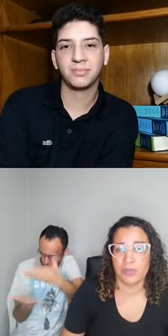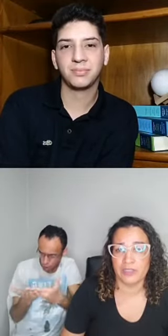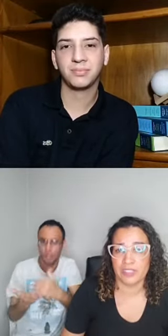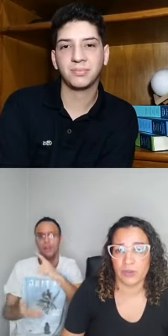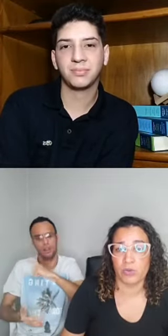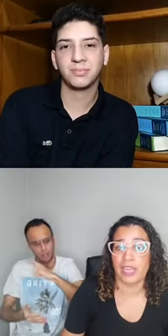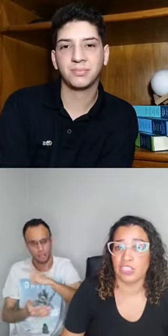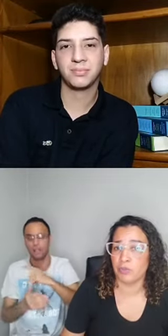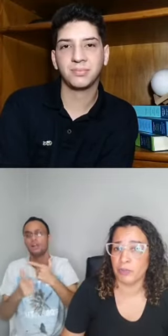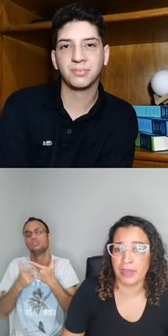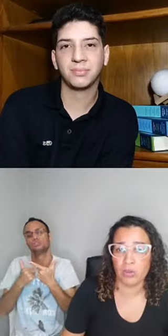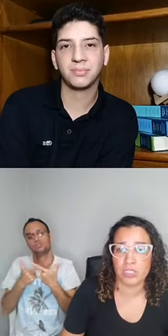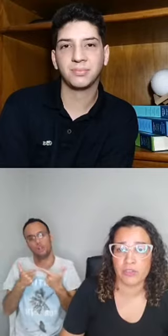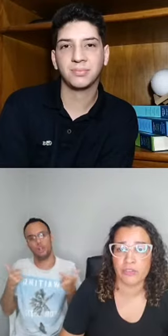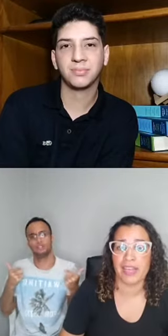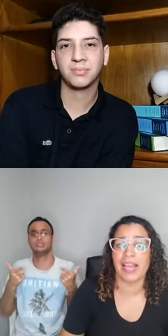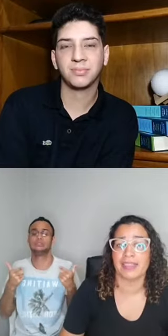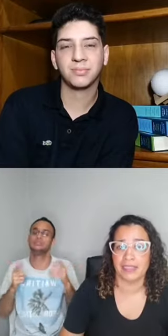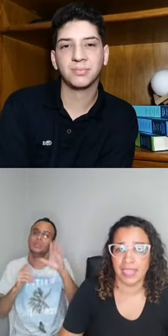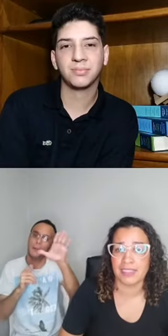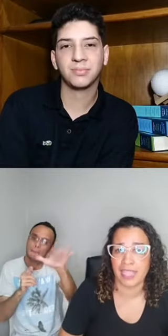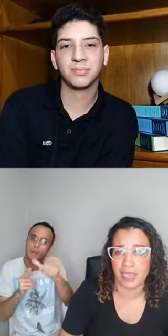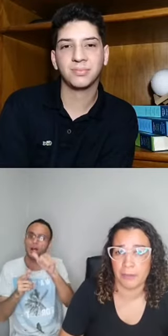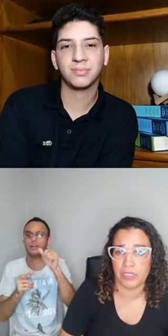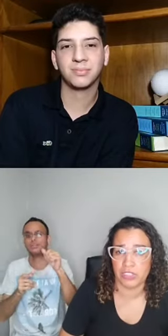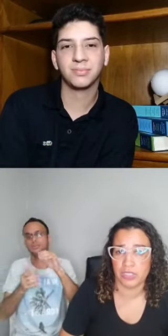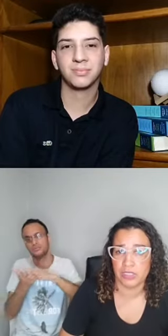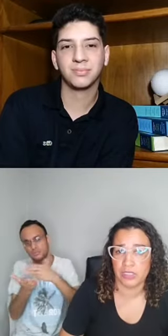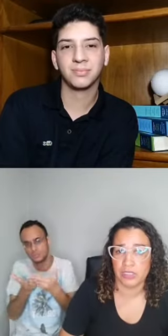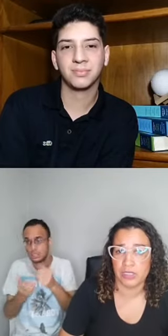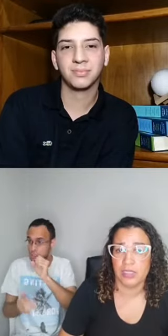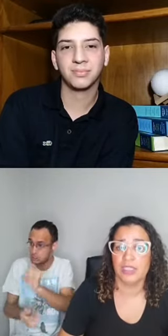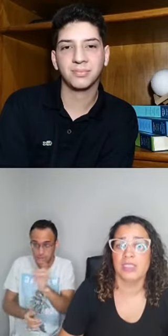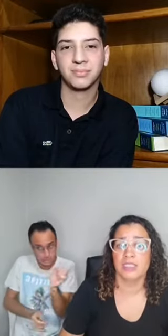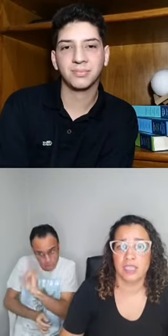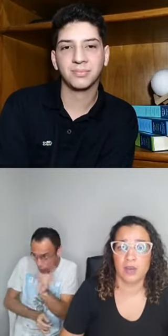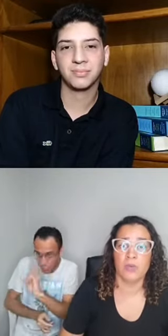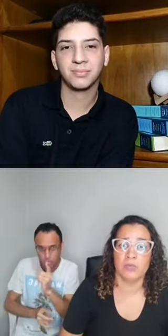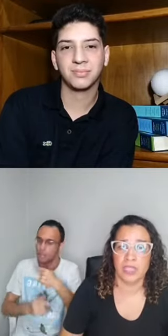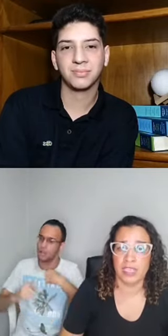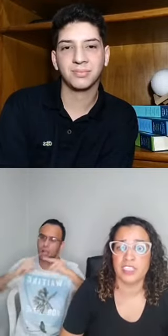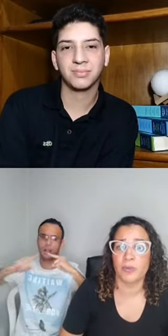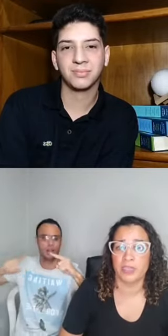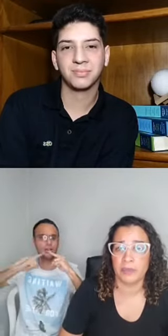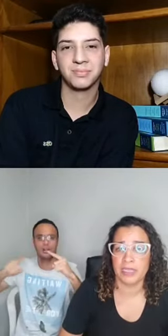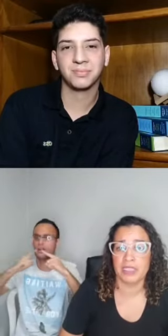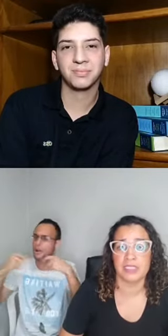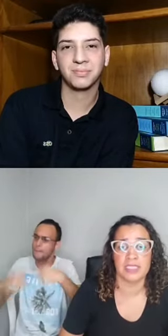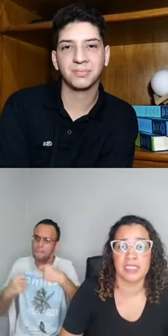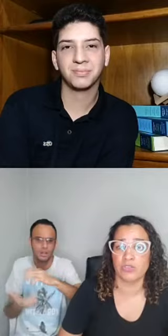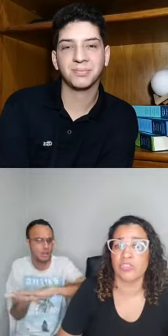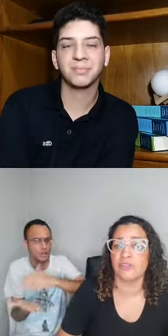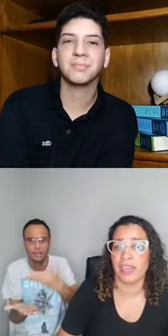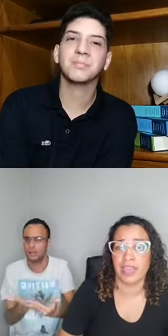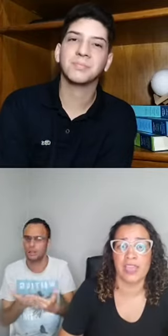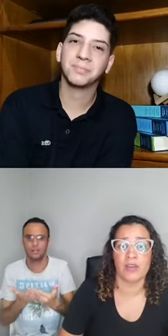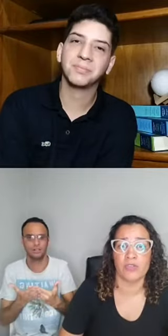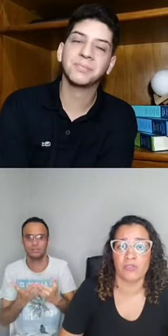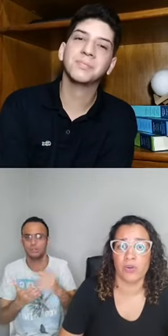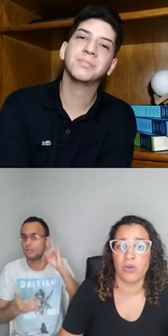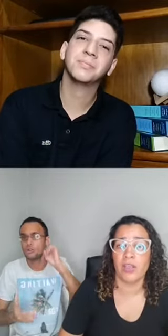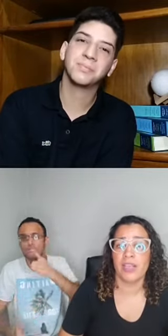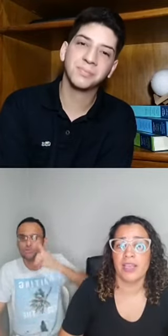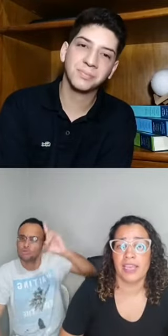Assim que eu comecei a fazer faculdade, a primeira coisa que eu vou falar, tem intérprete? Então, né, disponibiliza. Se não tiver,